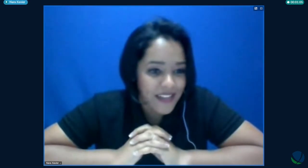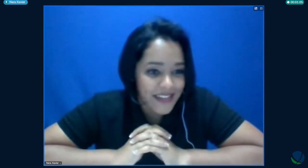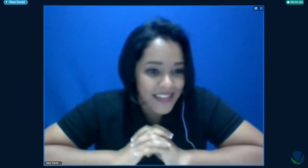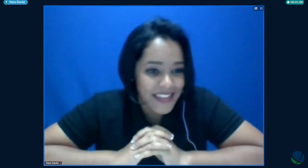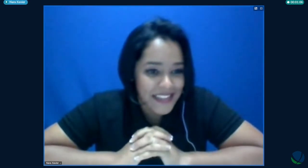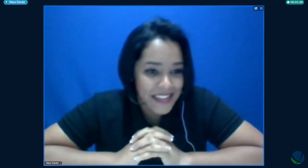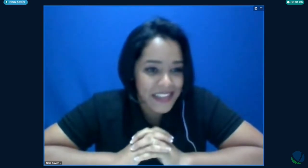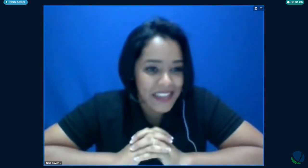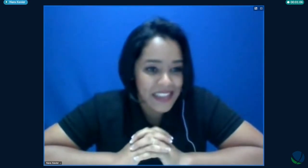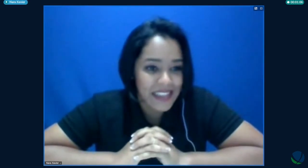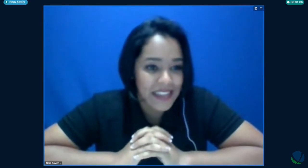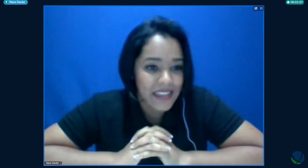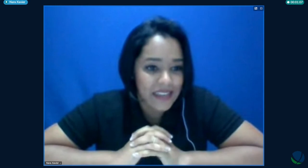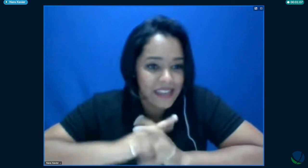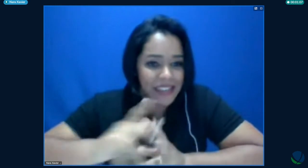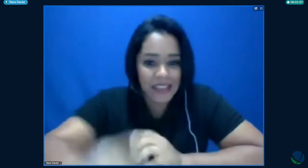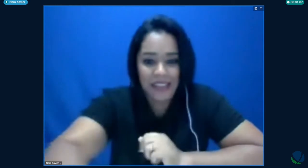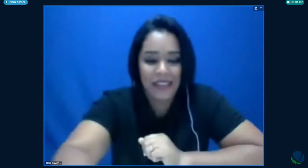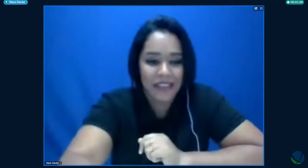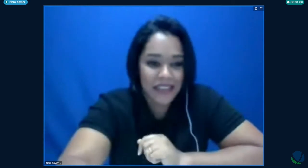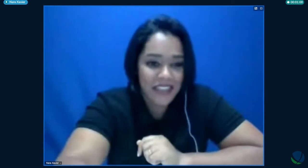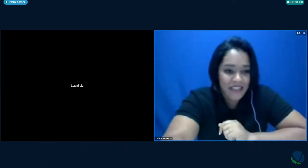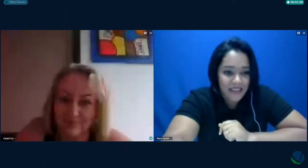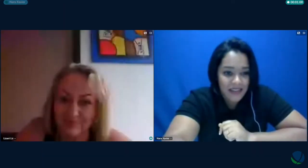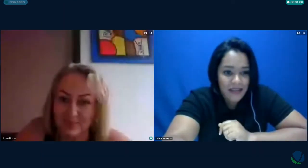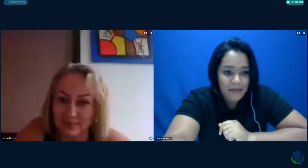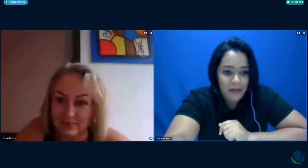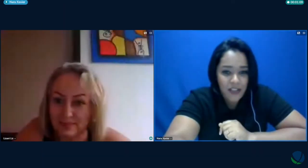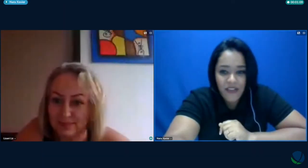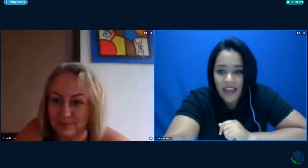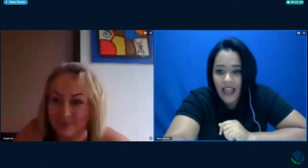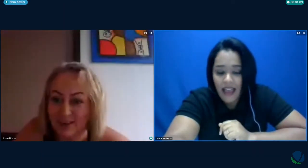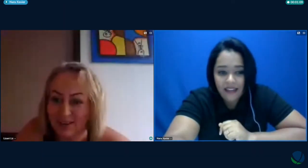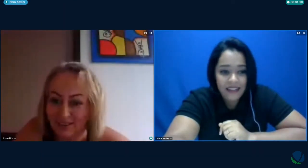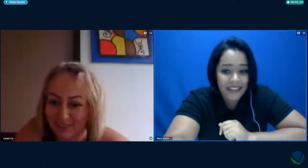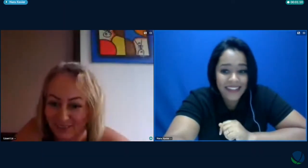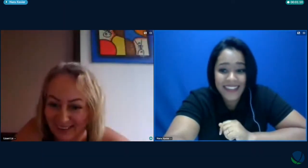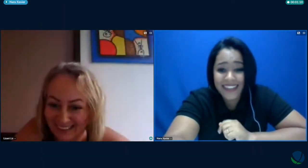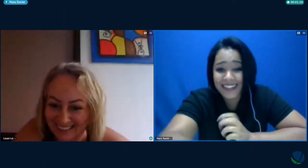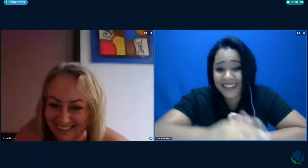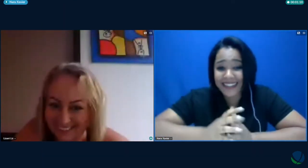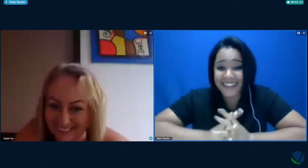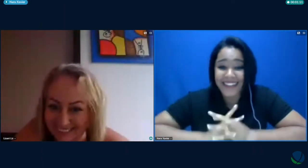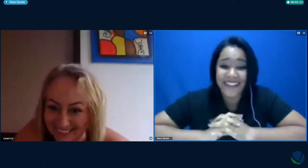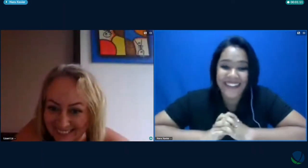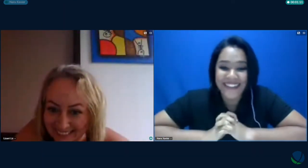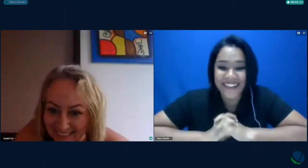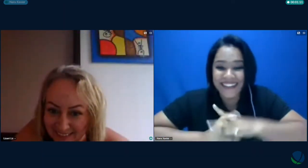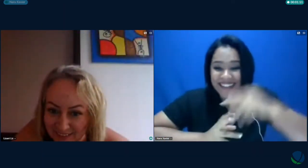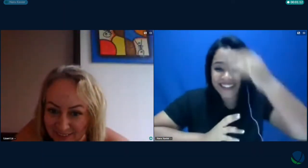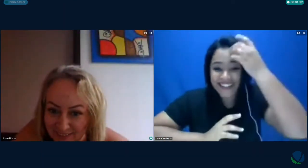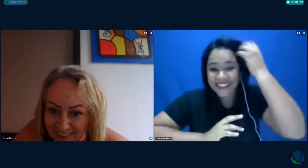Ivone, Francis, Lisane. Pode falar.